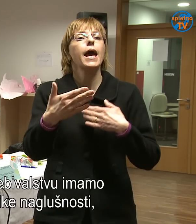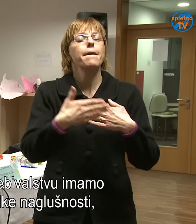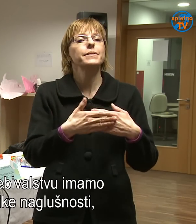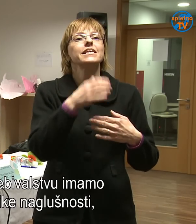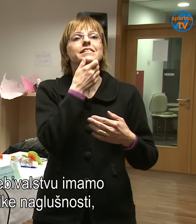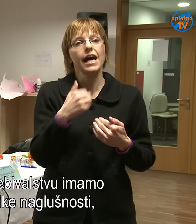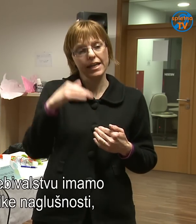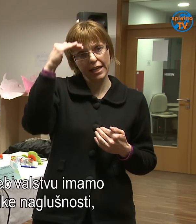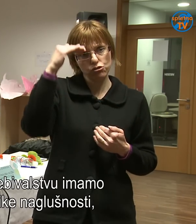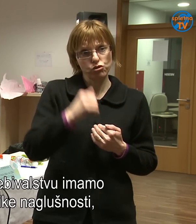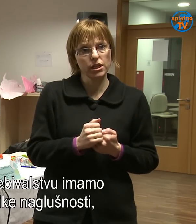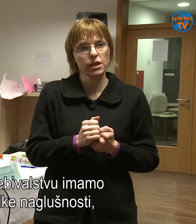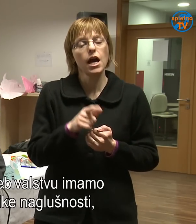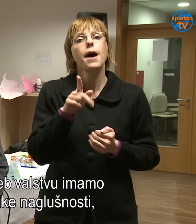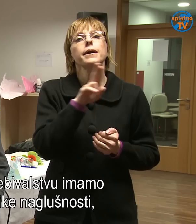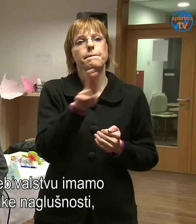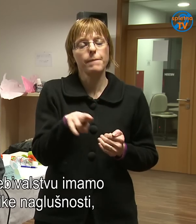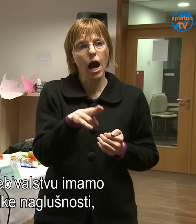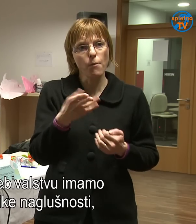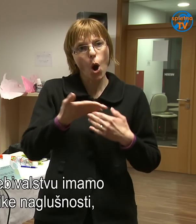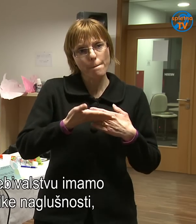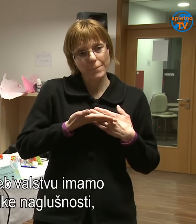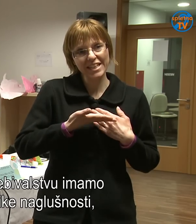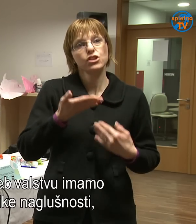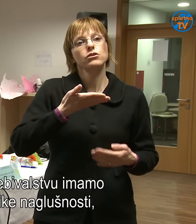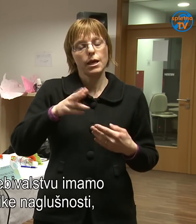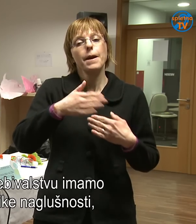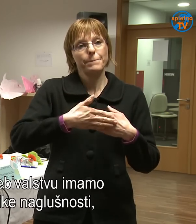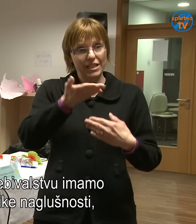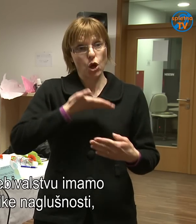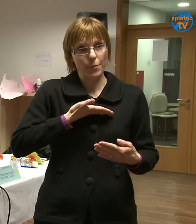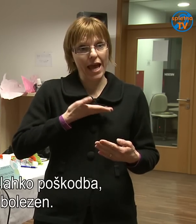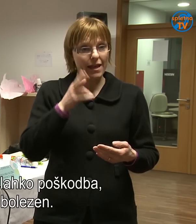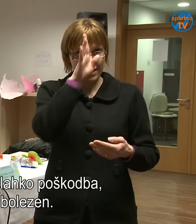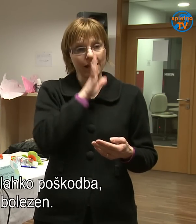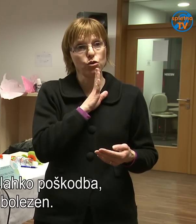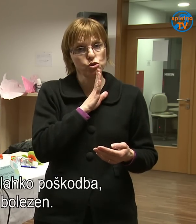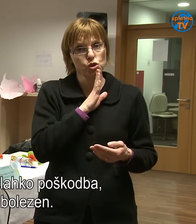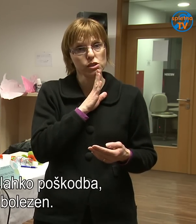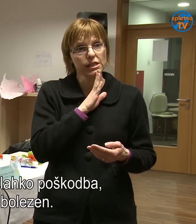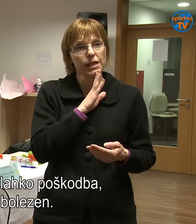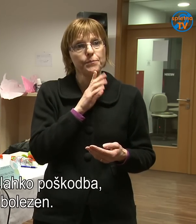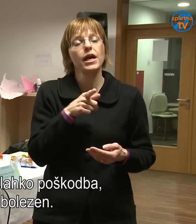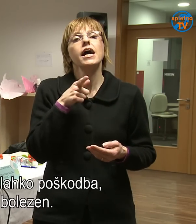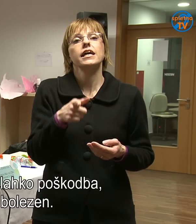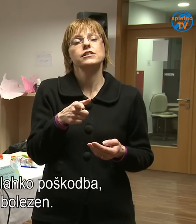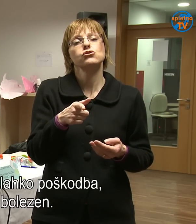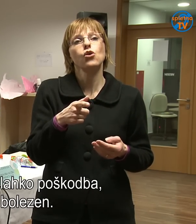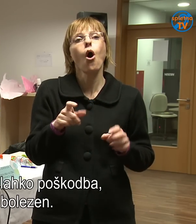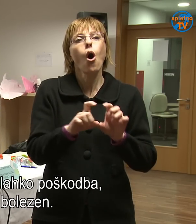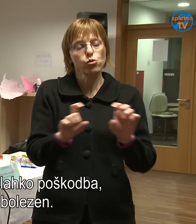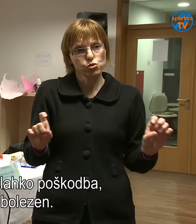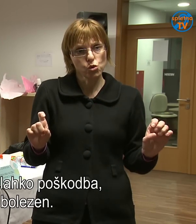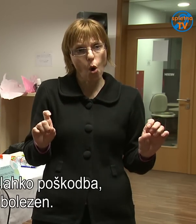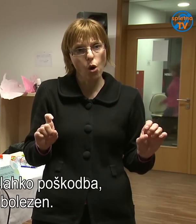starejši populaciji imamo pridobljene oblike naglušnosti, in sicer vzrok